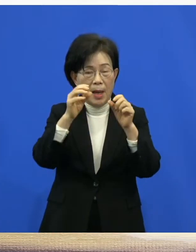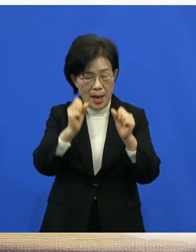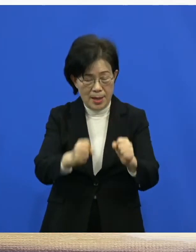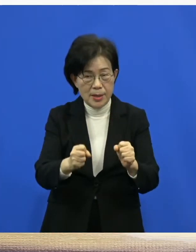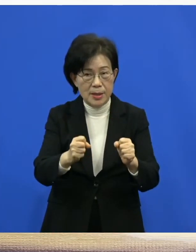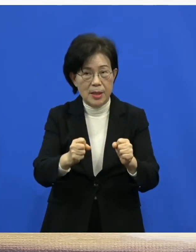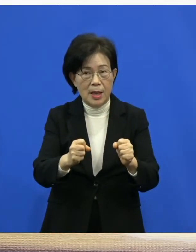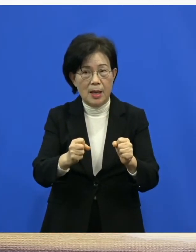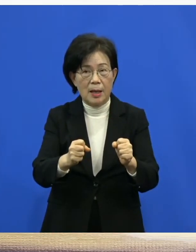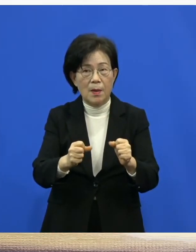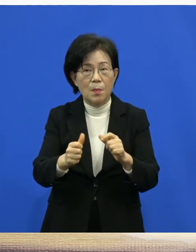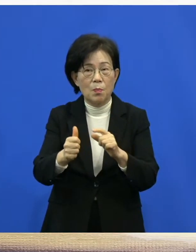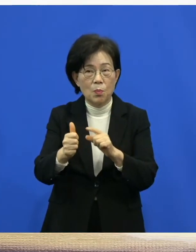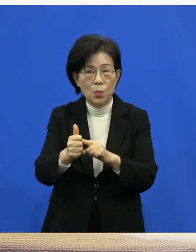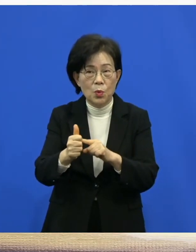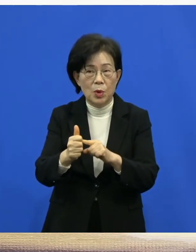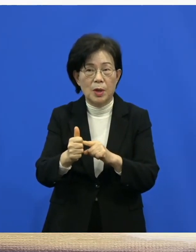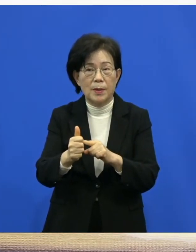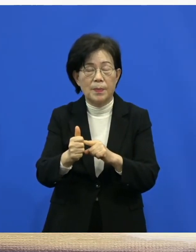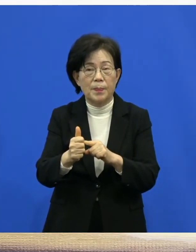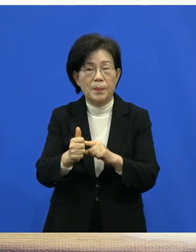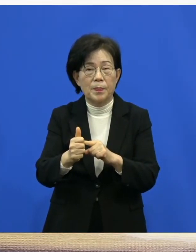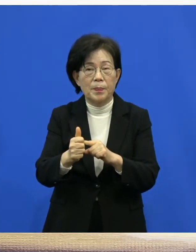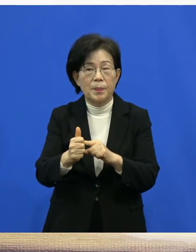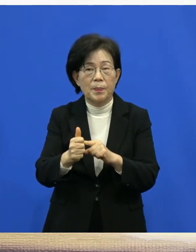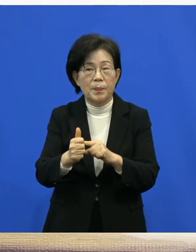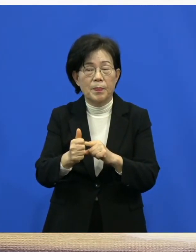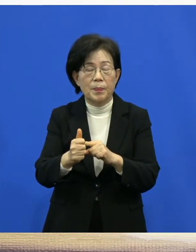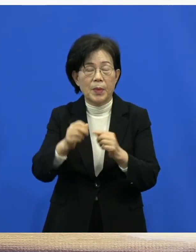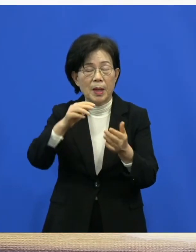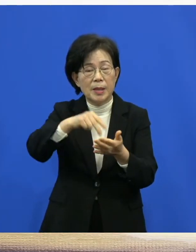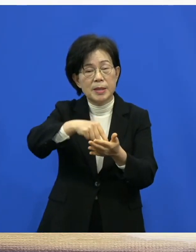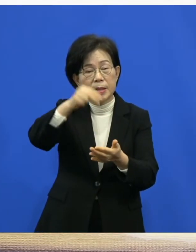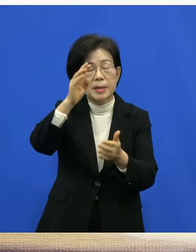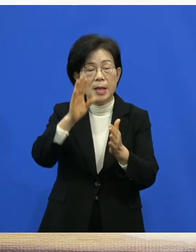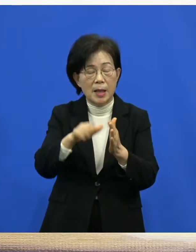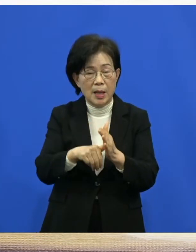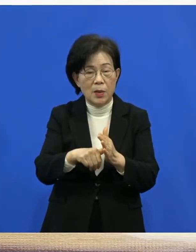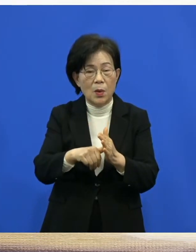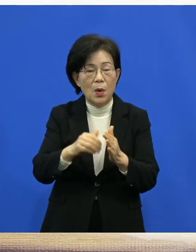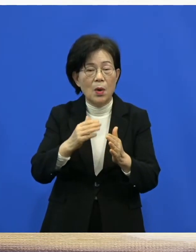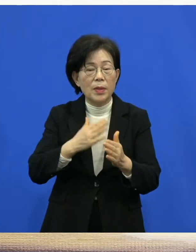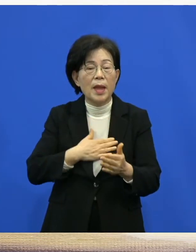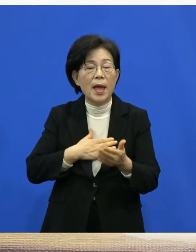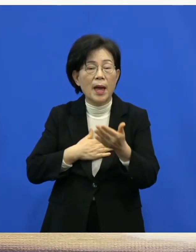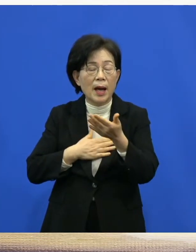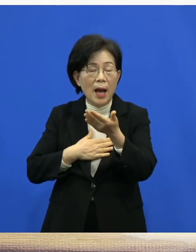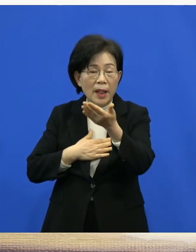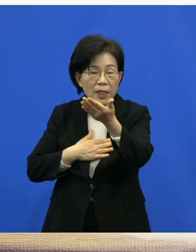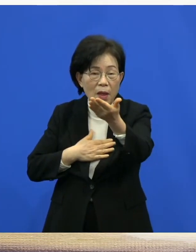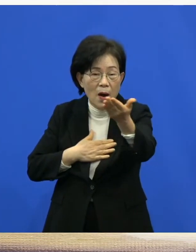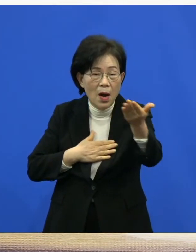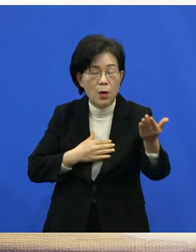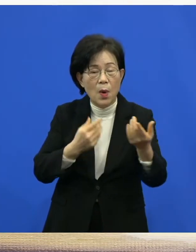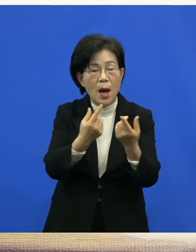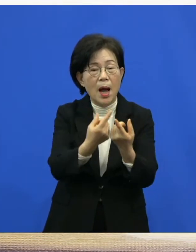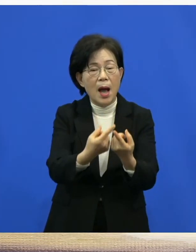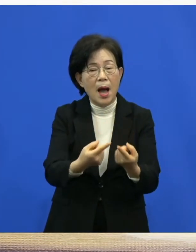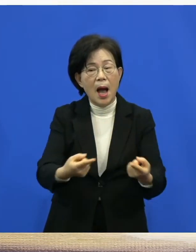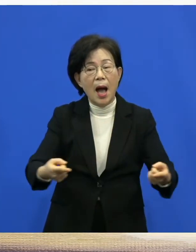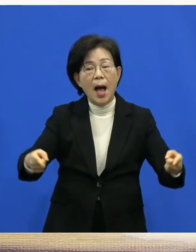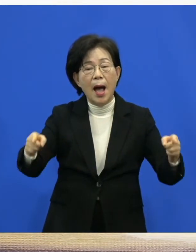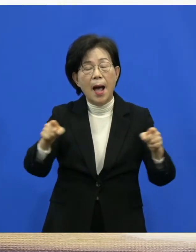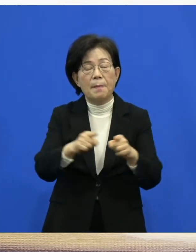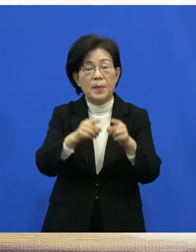임마누엘이신 분이 구체적으로 우리 가운데 오셨어요. 그분이 또 승천하시면서도 내가 너희와 항상